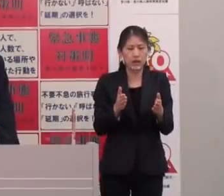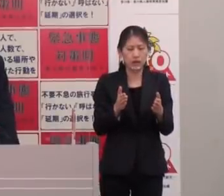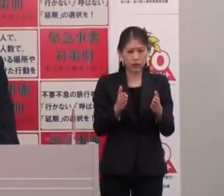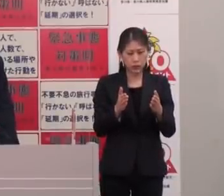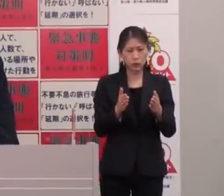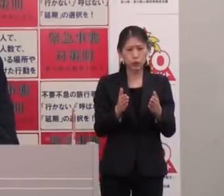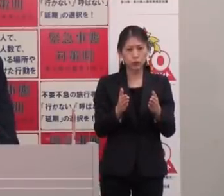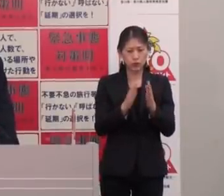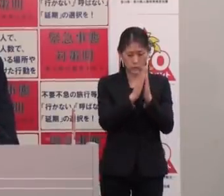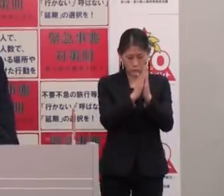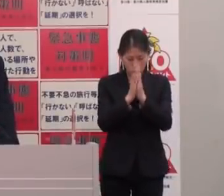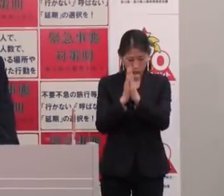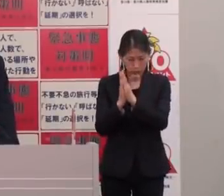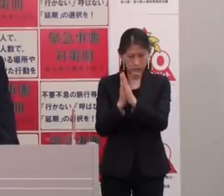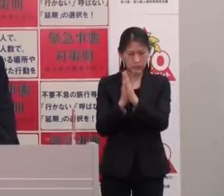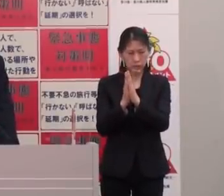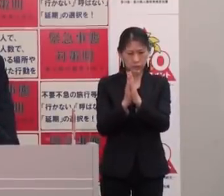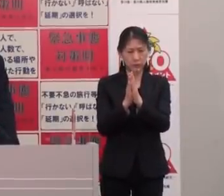お願いいたしますとともに、